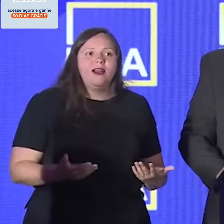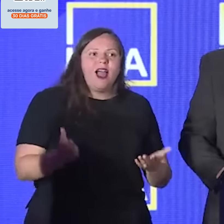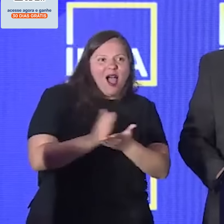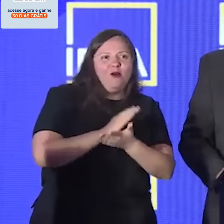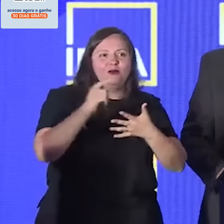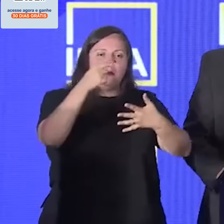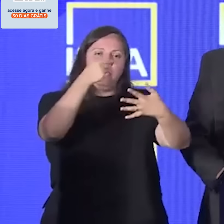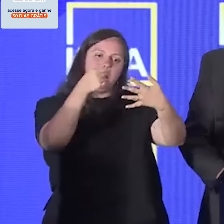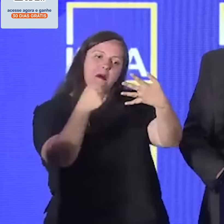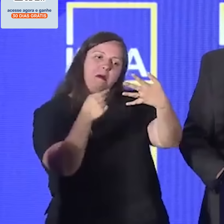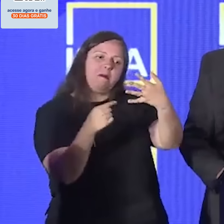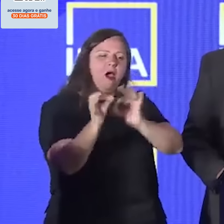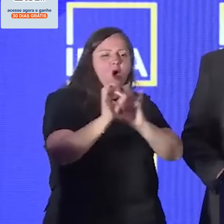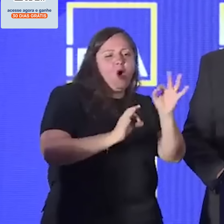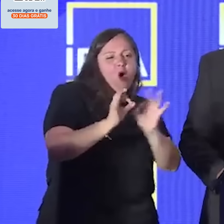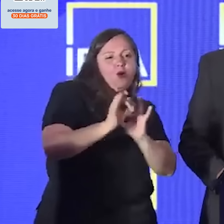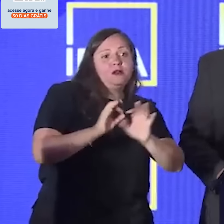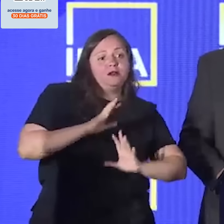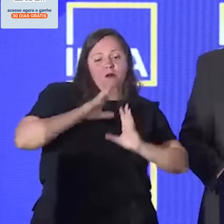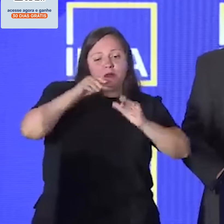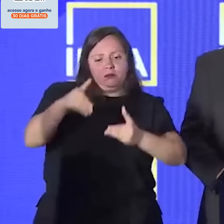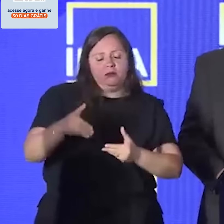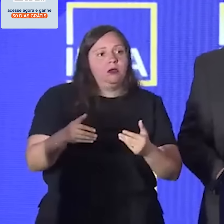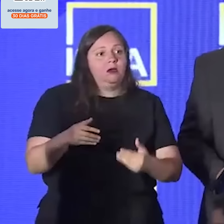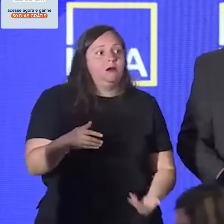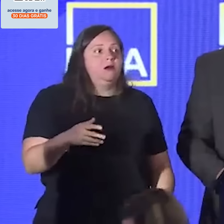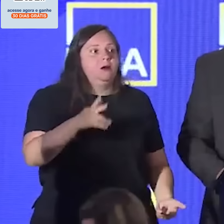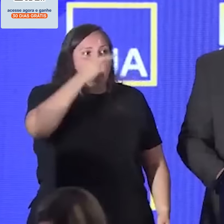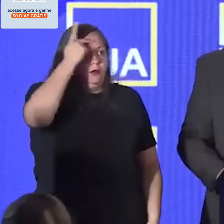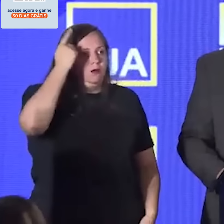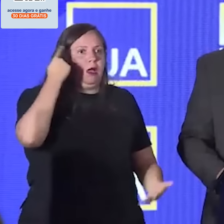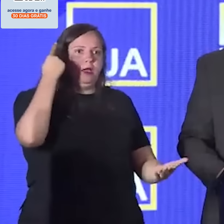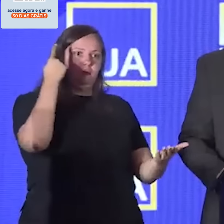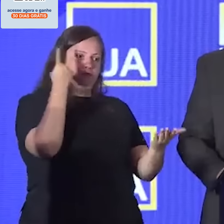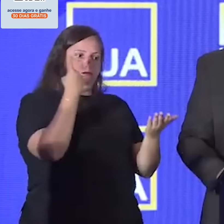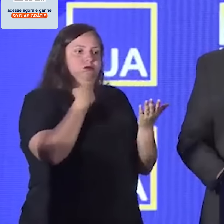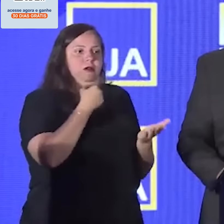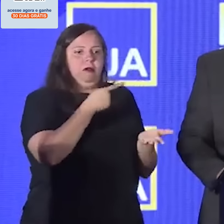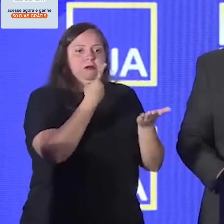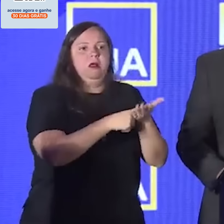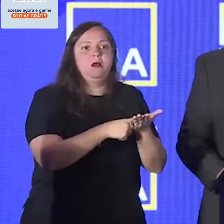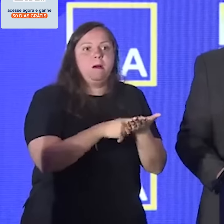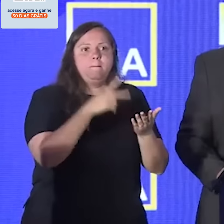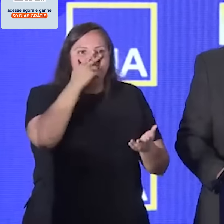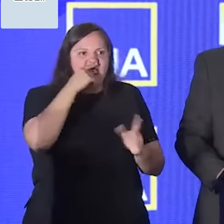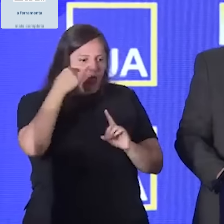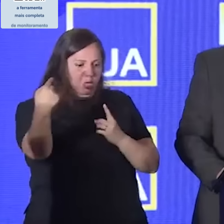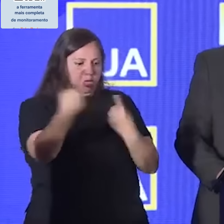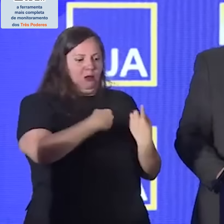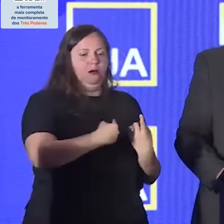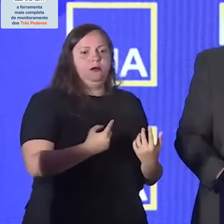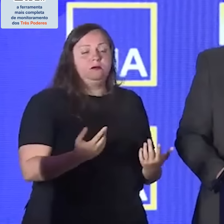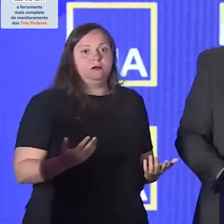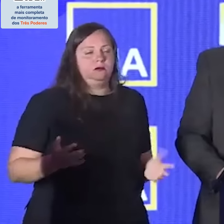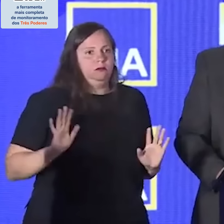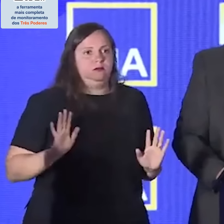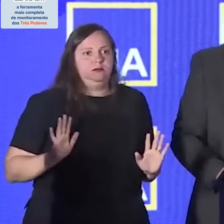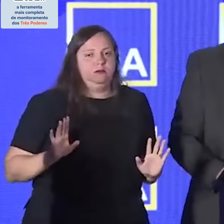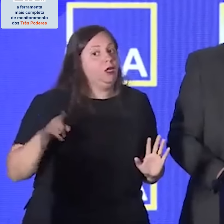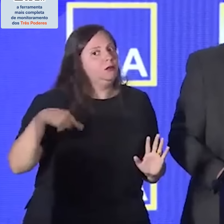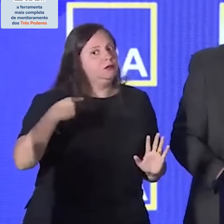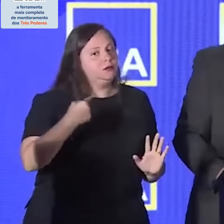parâmetros de do mundo aquele que cumpre o seu dever é atacado e nós estamos